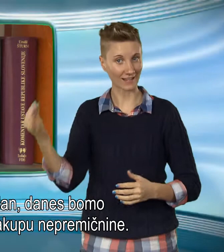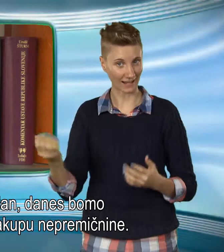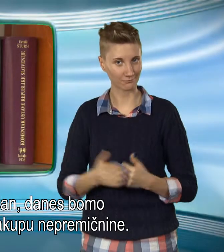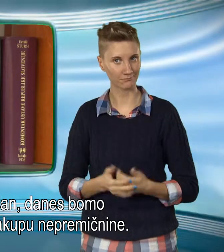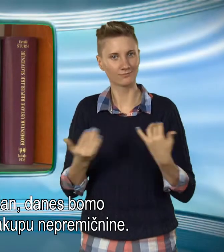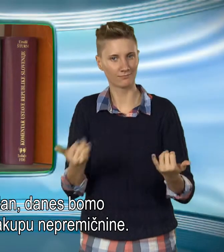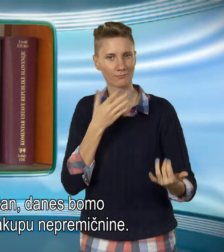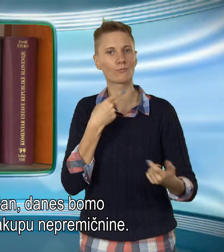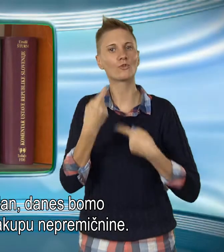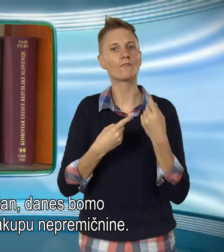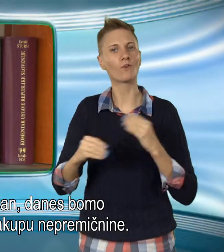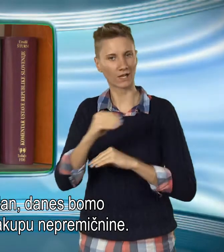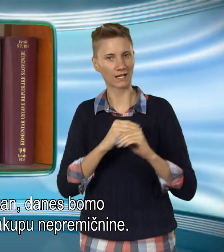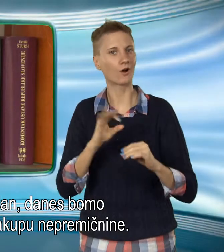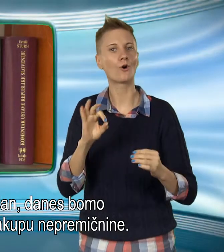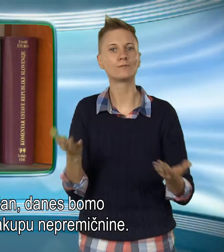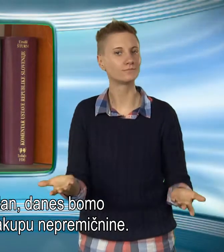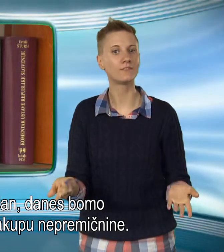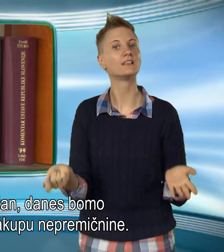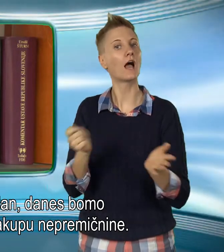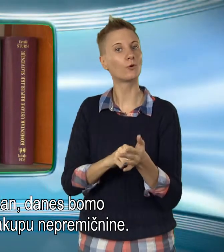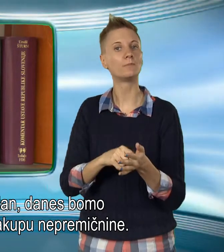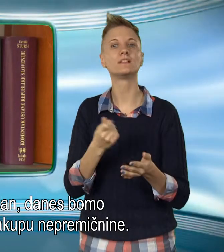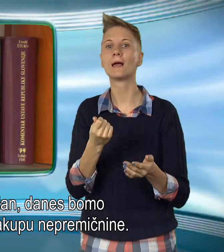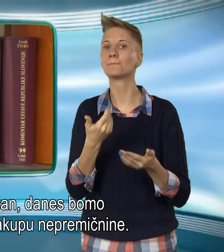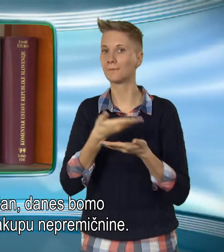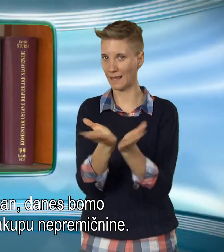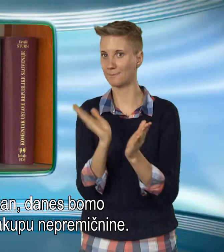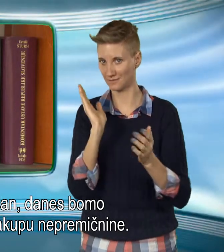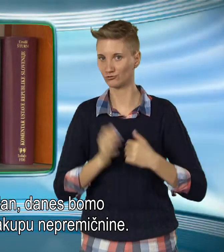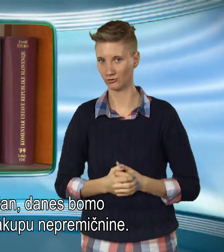Dober dan. Danes bomo govorili o nakupu nepremičnine.